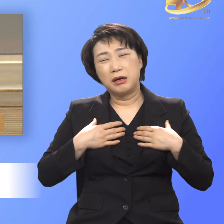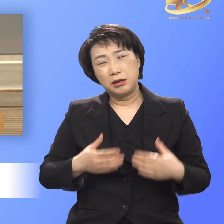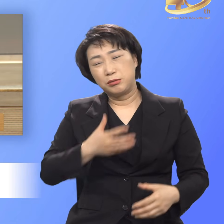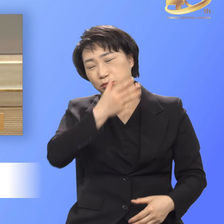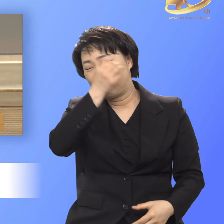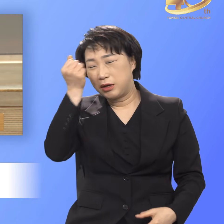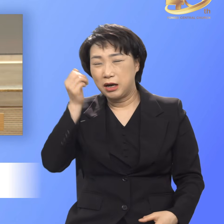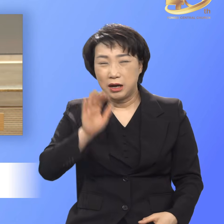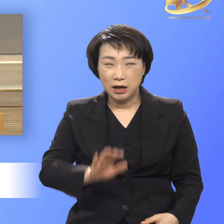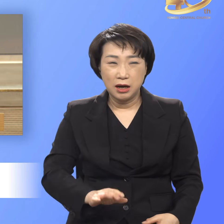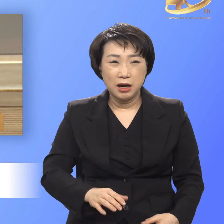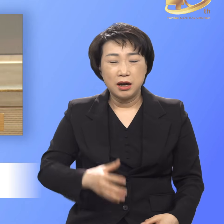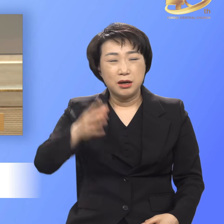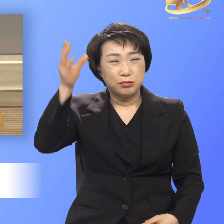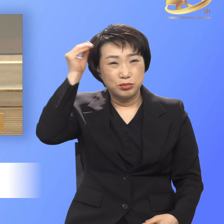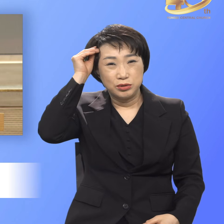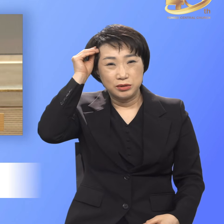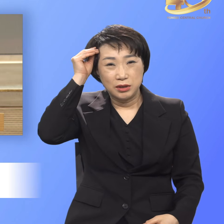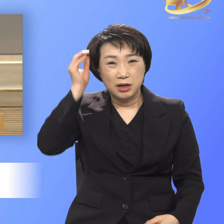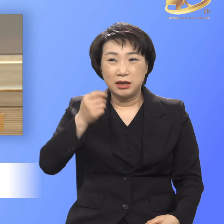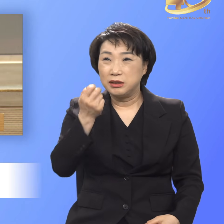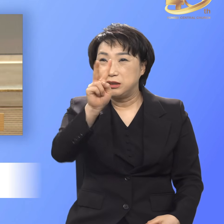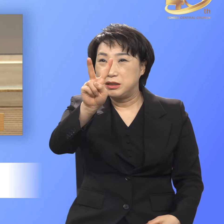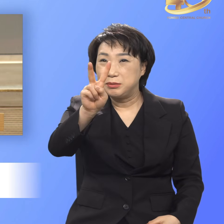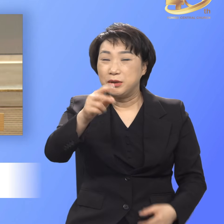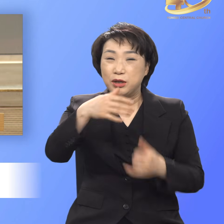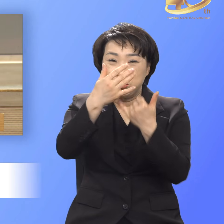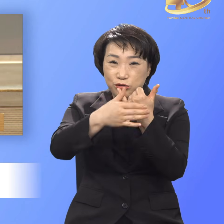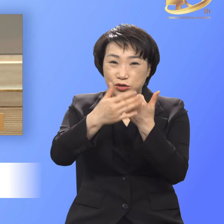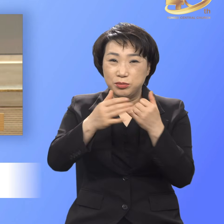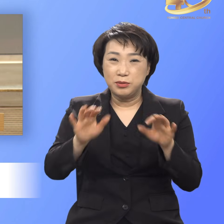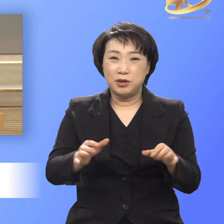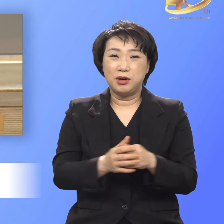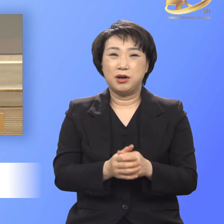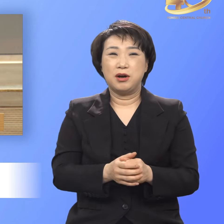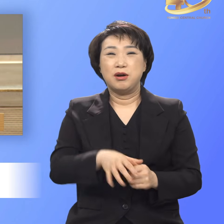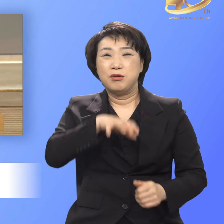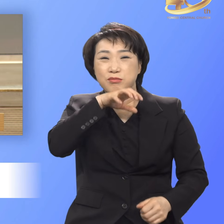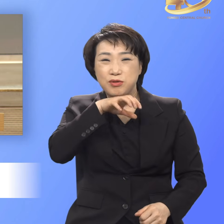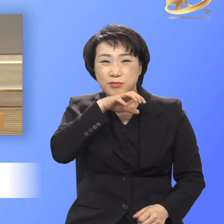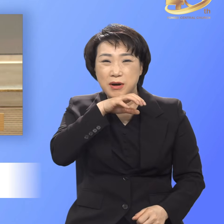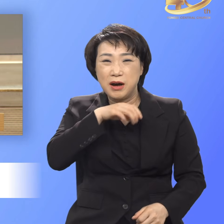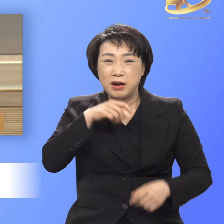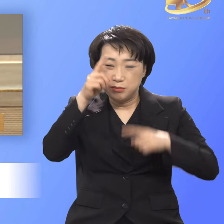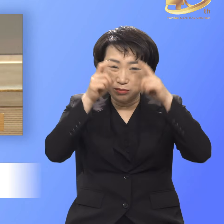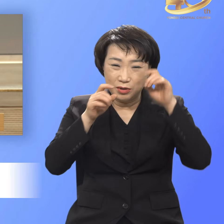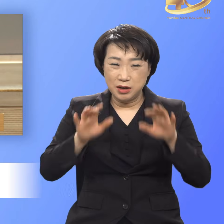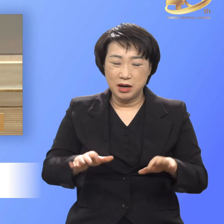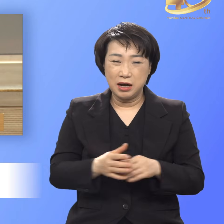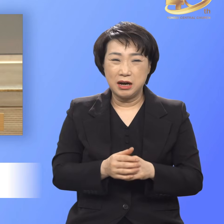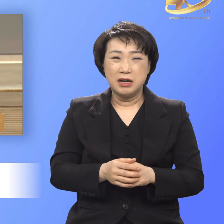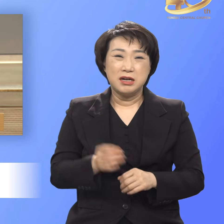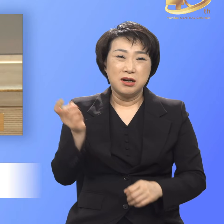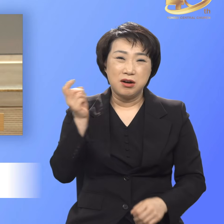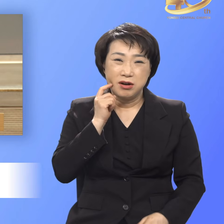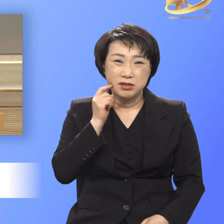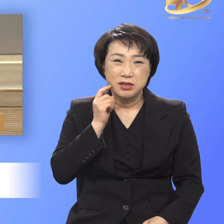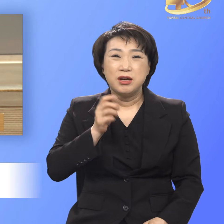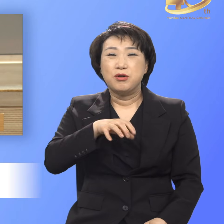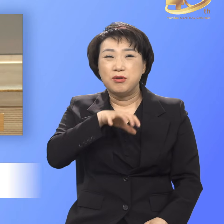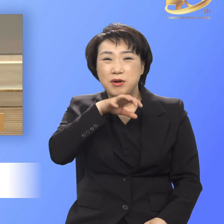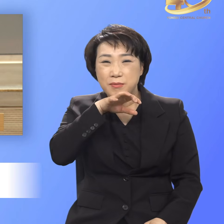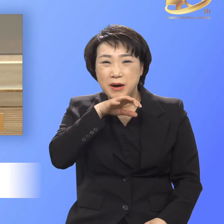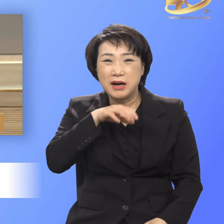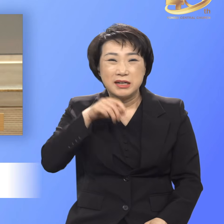피곤나고 무관심 오고 무지 오고 텔레비 유튜브 불만 불평 거짓